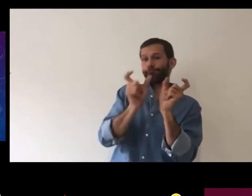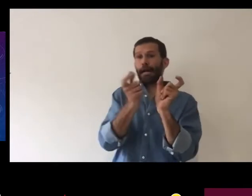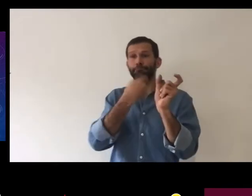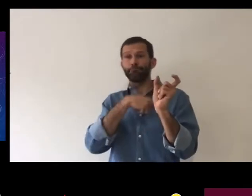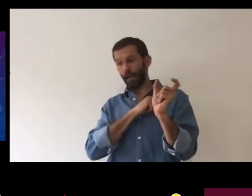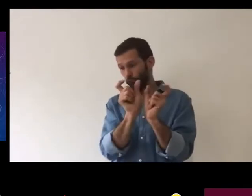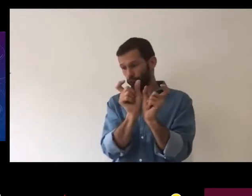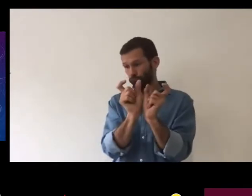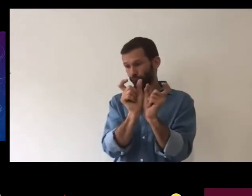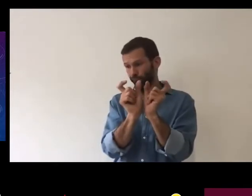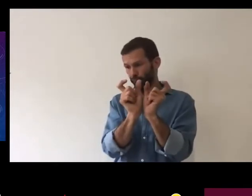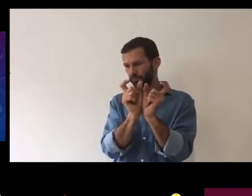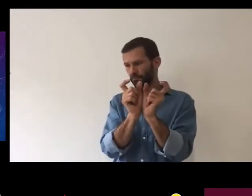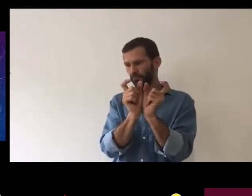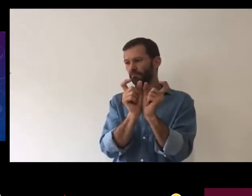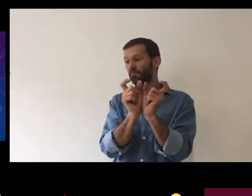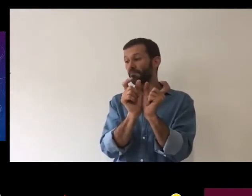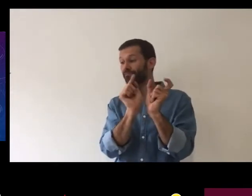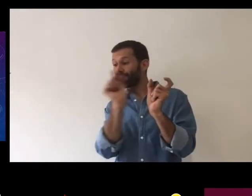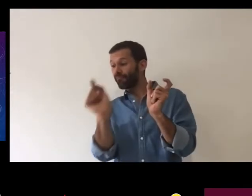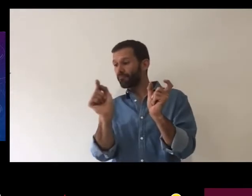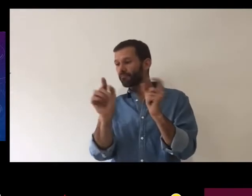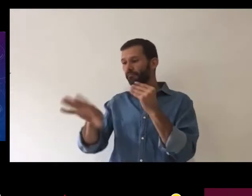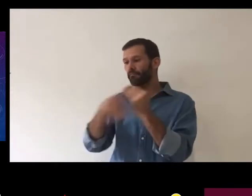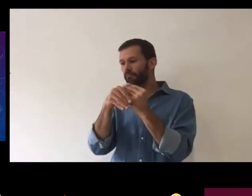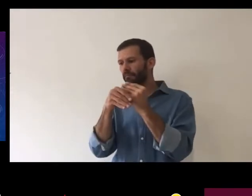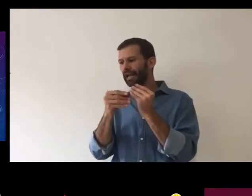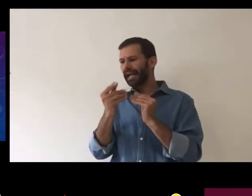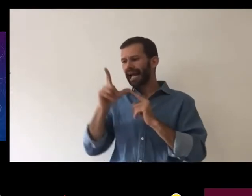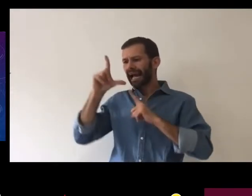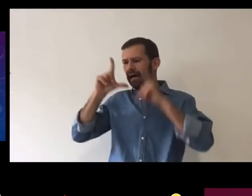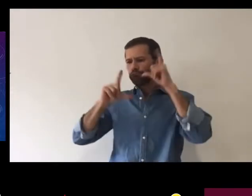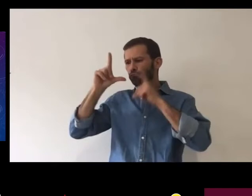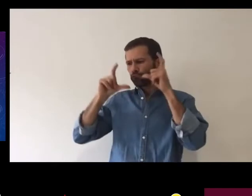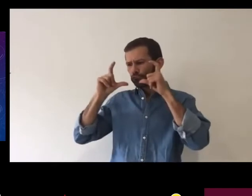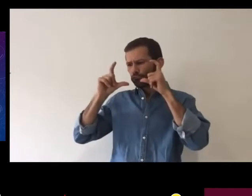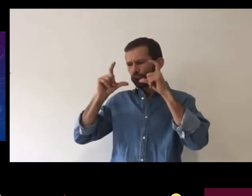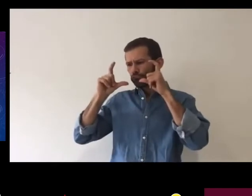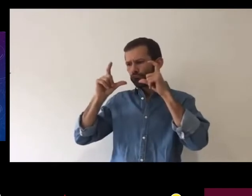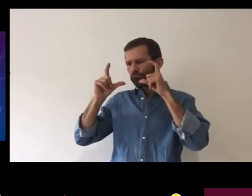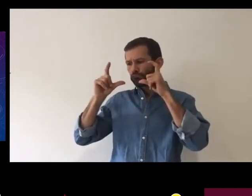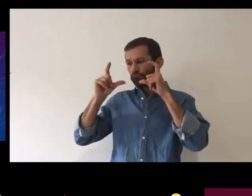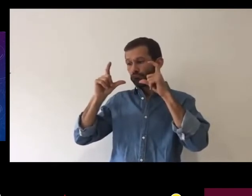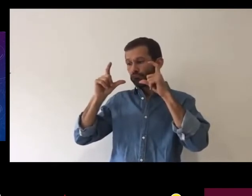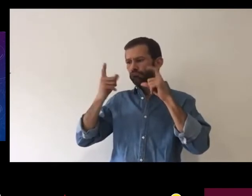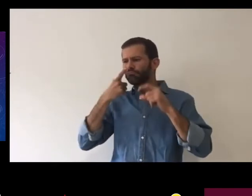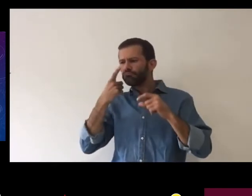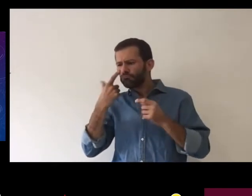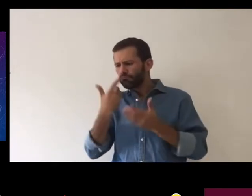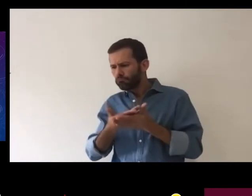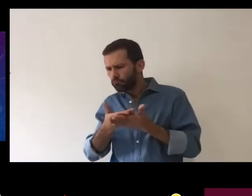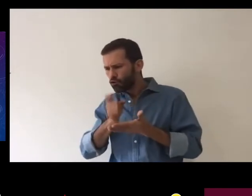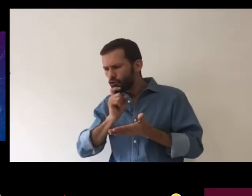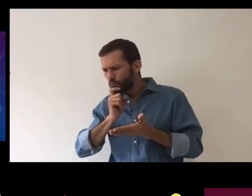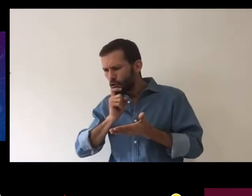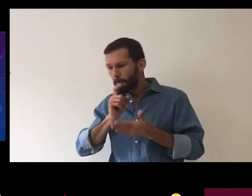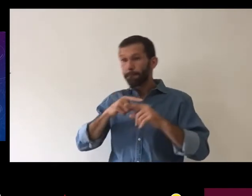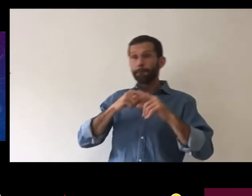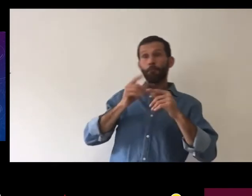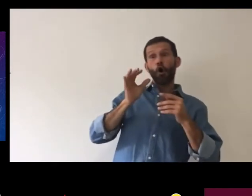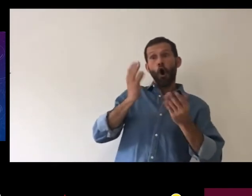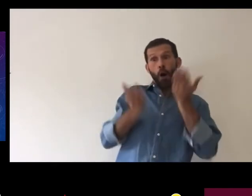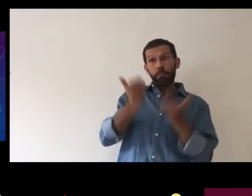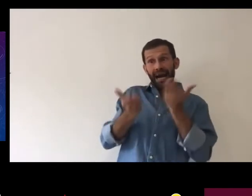se preguntaba acerca de los pares de palabras en el idioma 1 y en el idioma 2 y del acompañamiento de